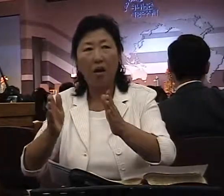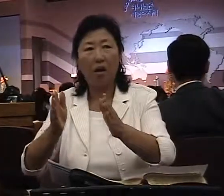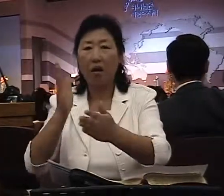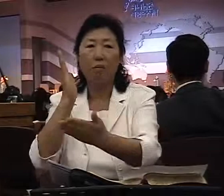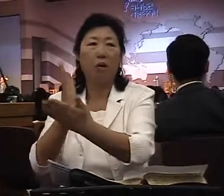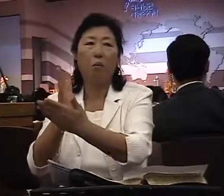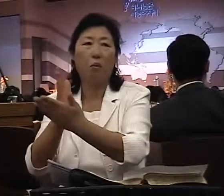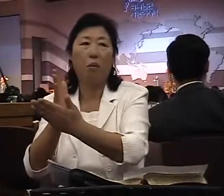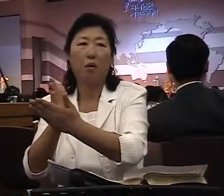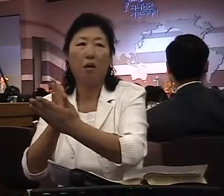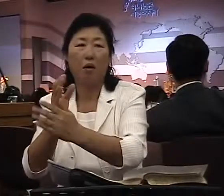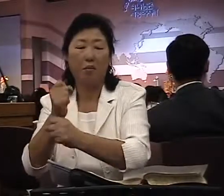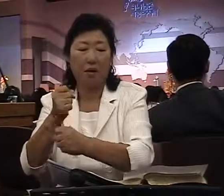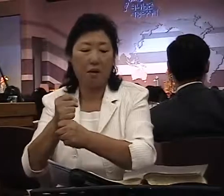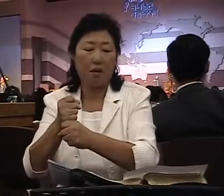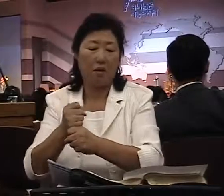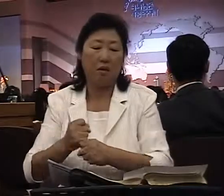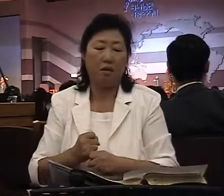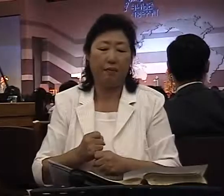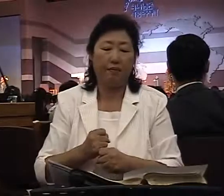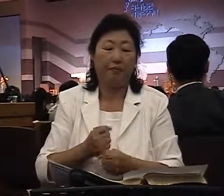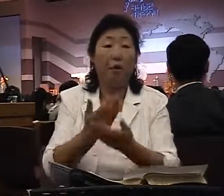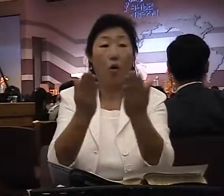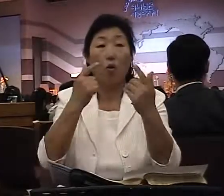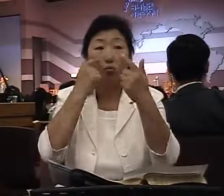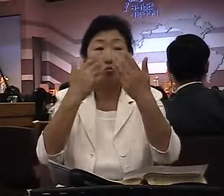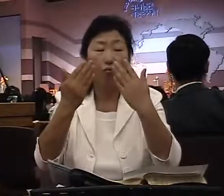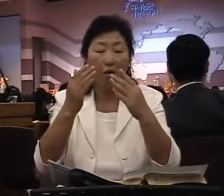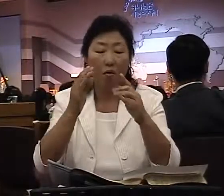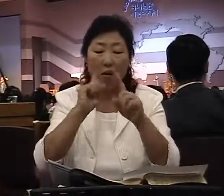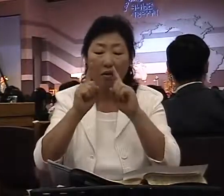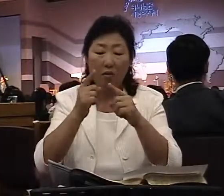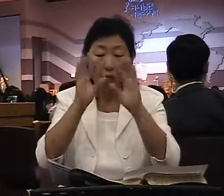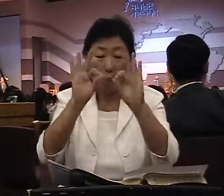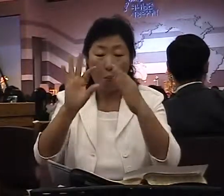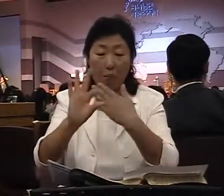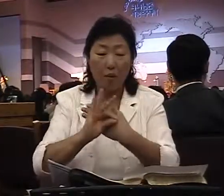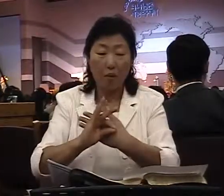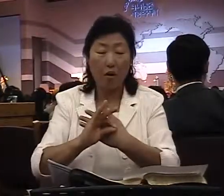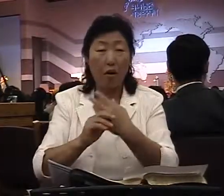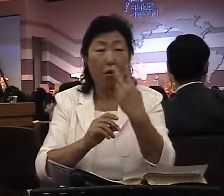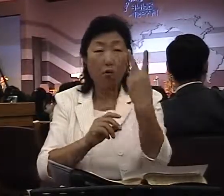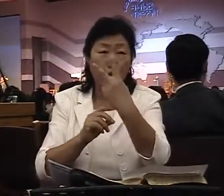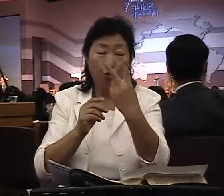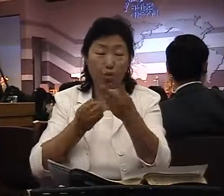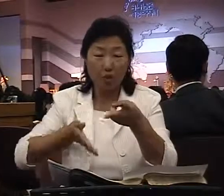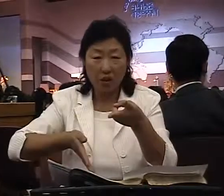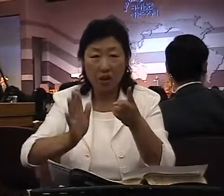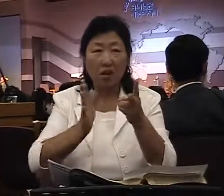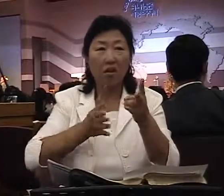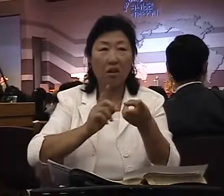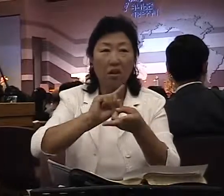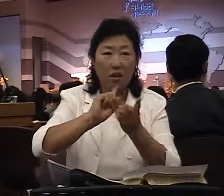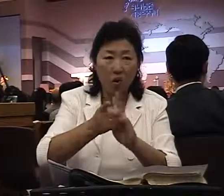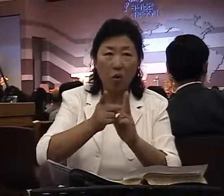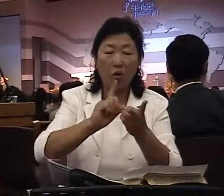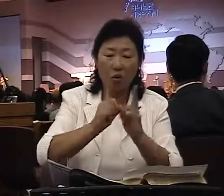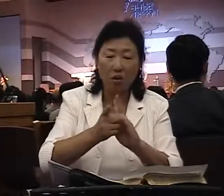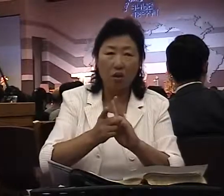합니다. 여러분, 분명히 이 말씀을 보면은 이 두 길이 서로 conflict, 충돌되고